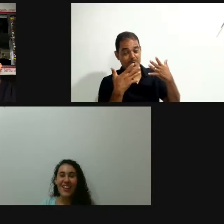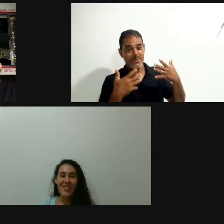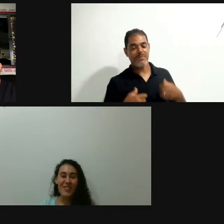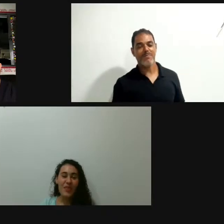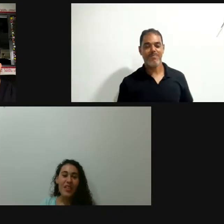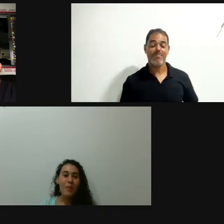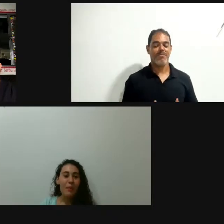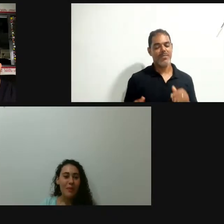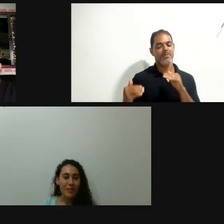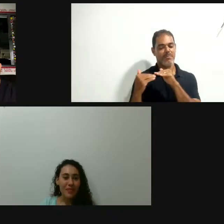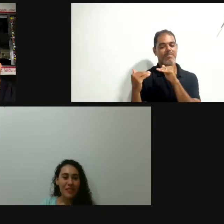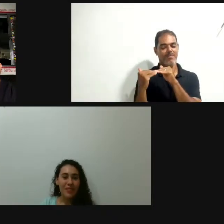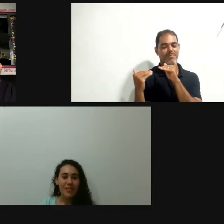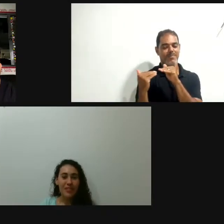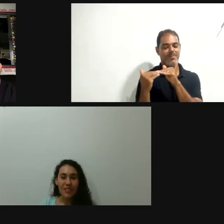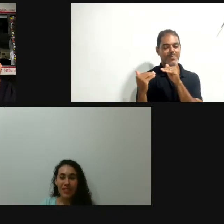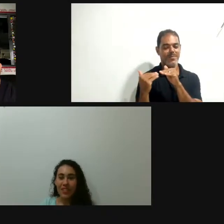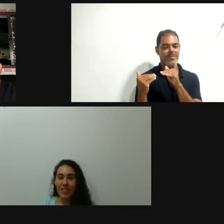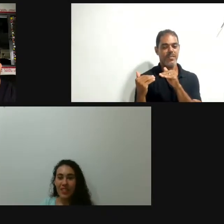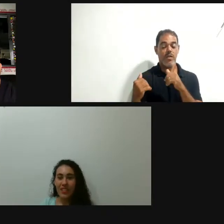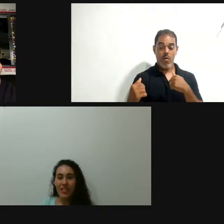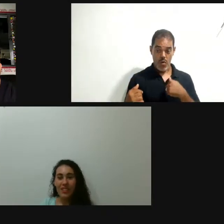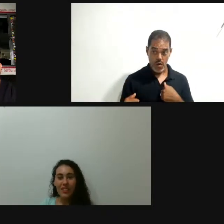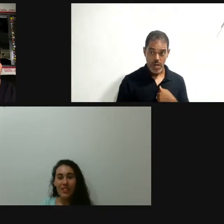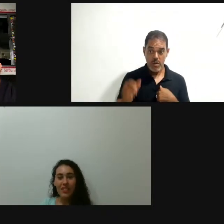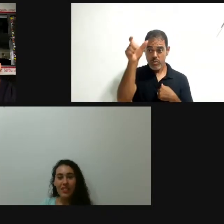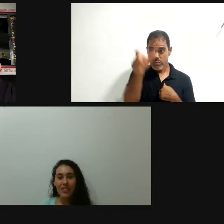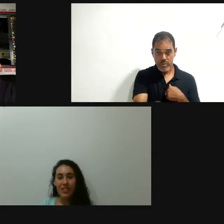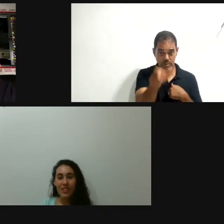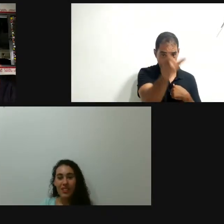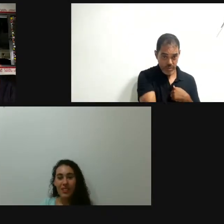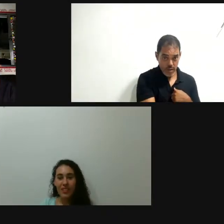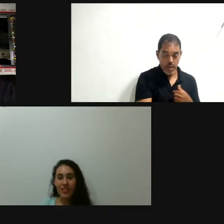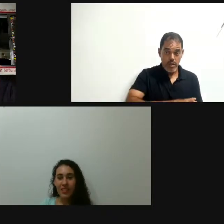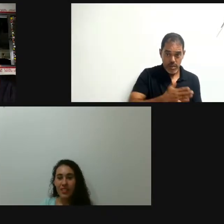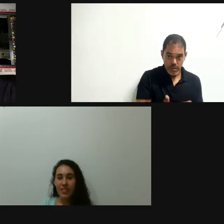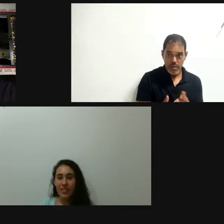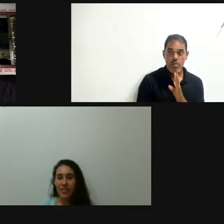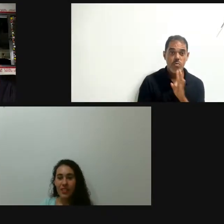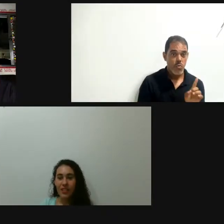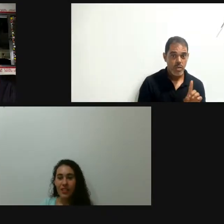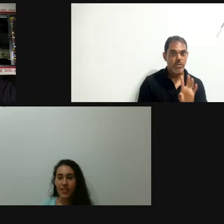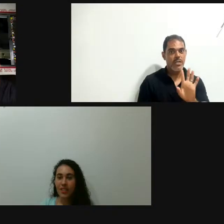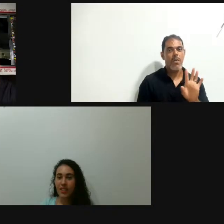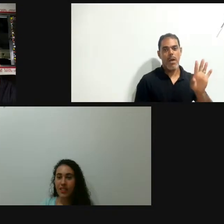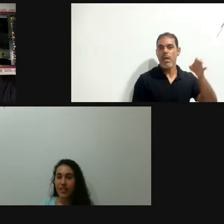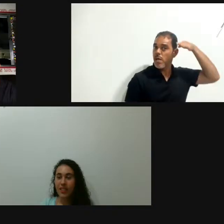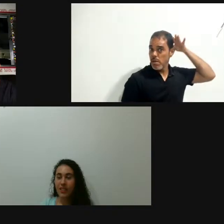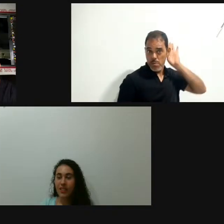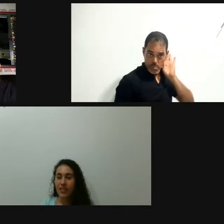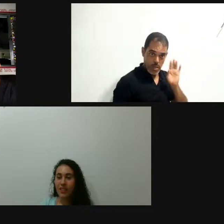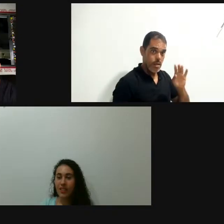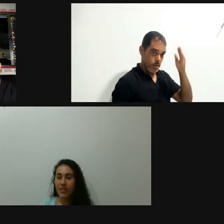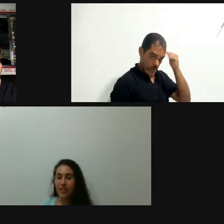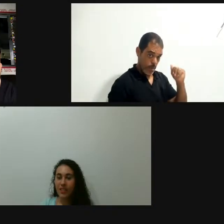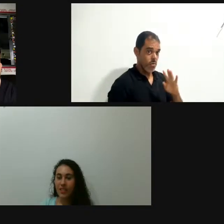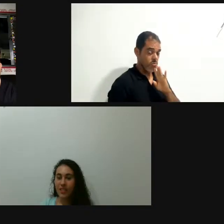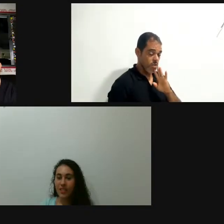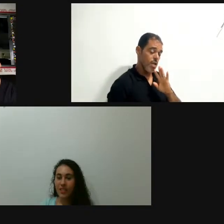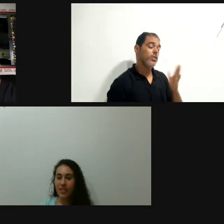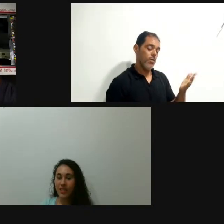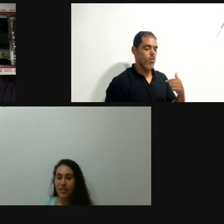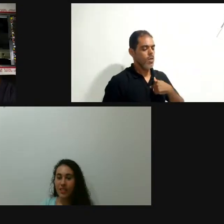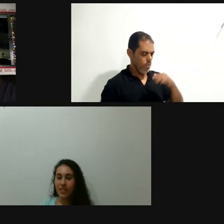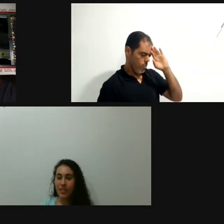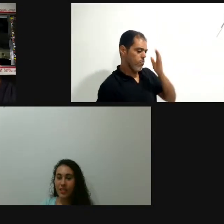Concordo. Eu não conheço eles. Eu não conheço o pessoal, mas você já tem a minha admiração. De verdade. Pelo que